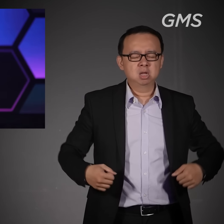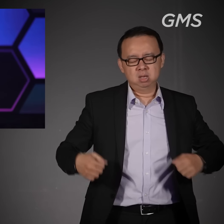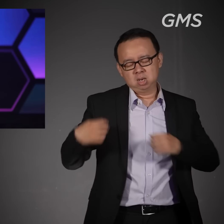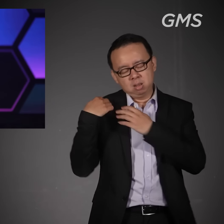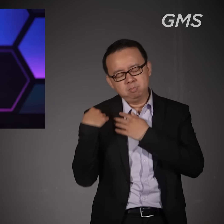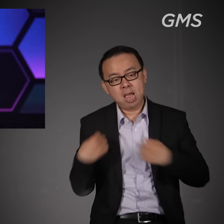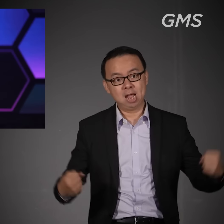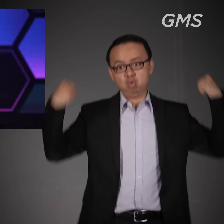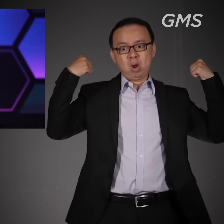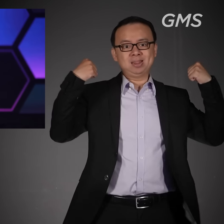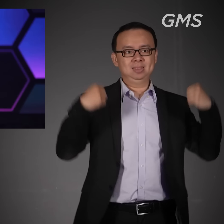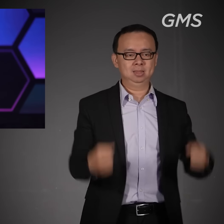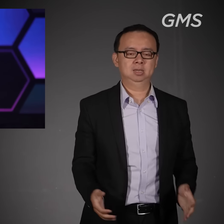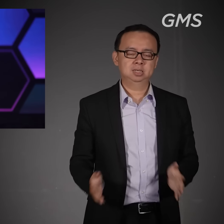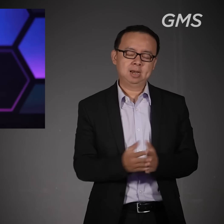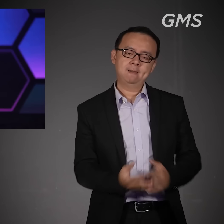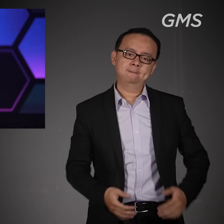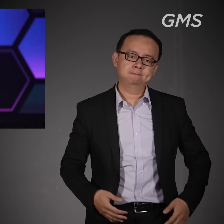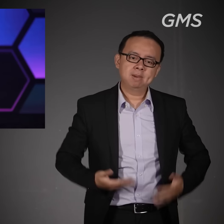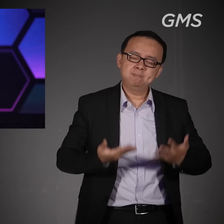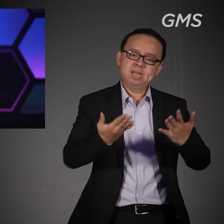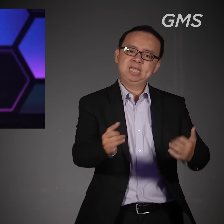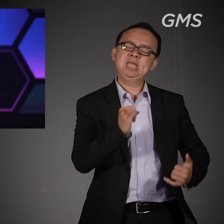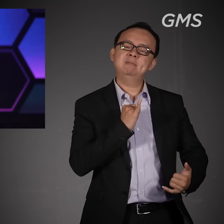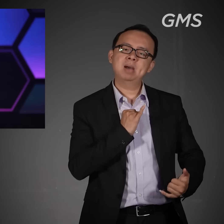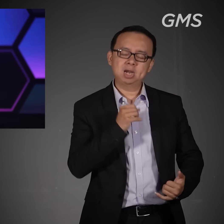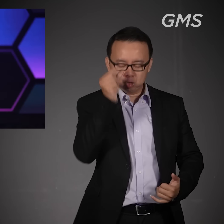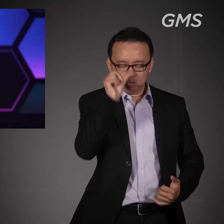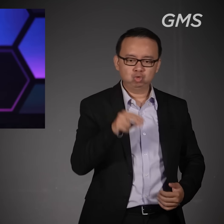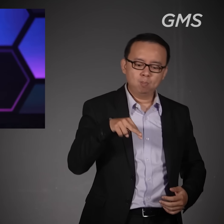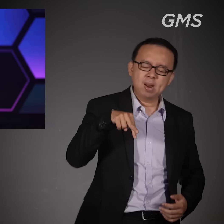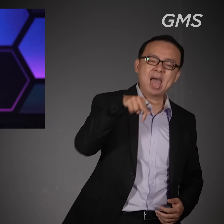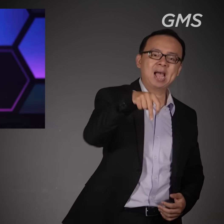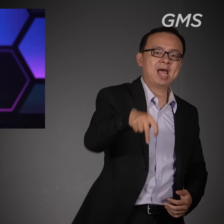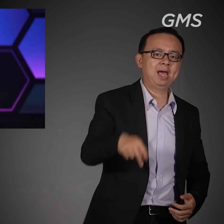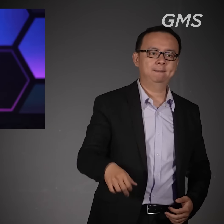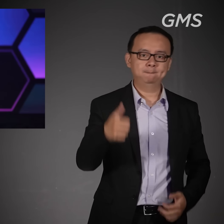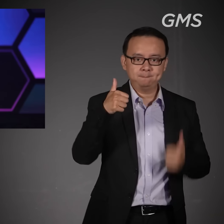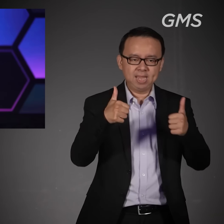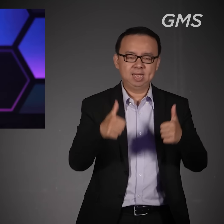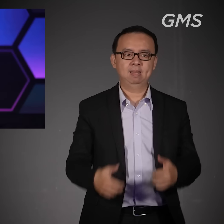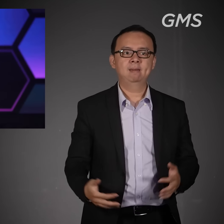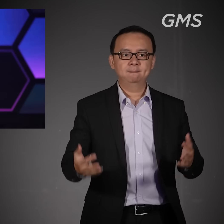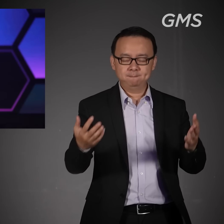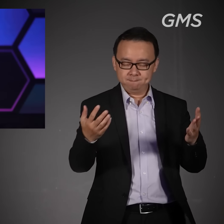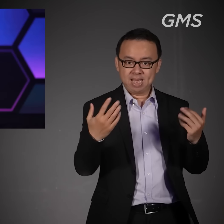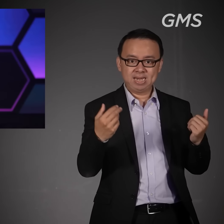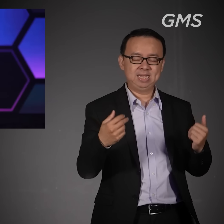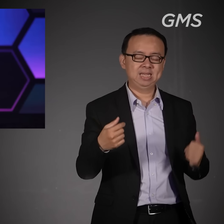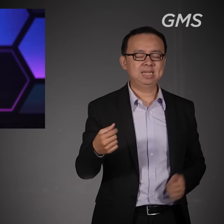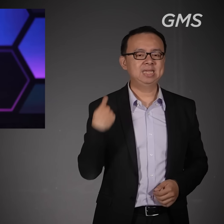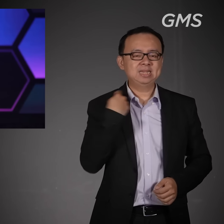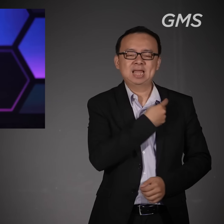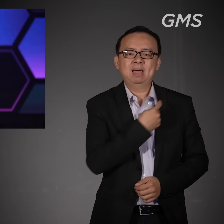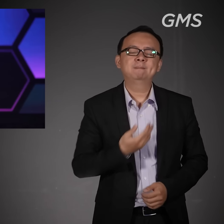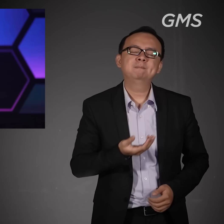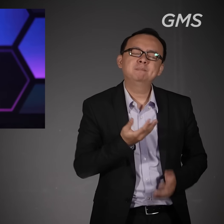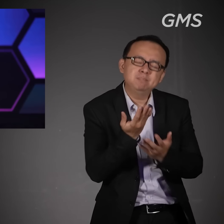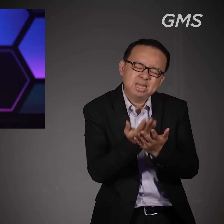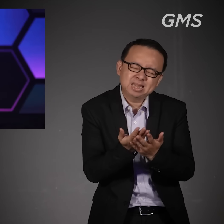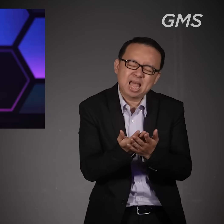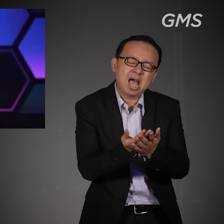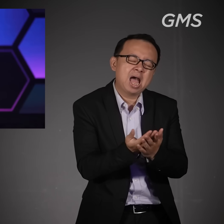kepadamu. Untuk melangkah. Mari kita masuk hadirat Tuhan. Kita minta Roh Kudus untuk mengurapi kita